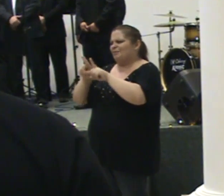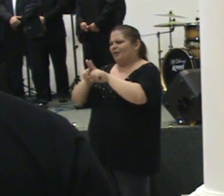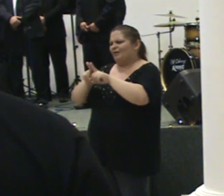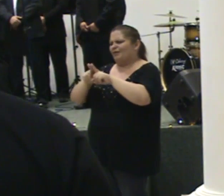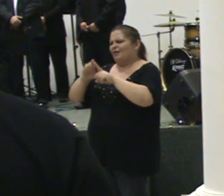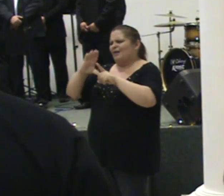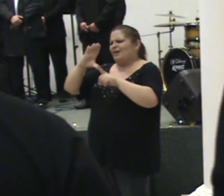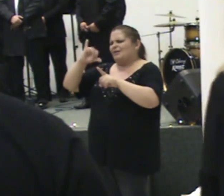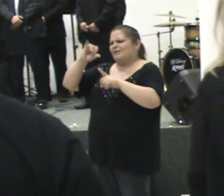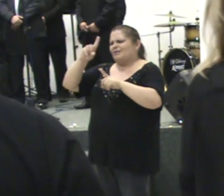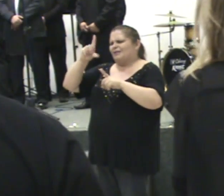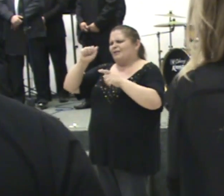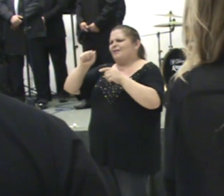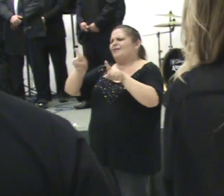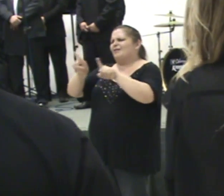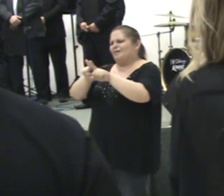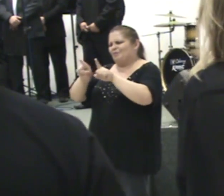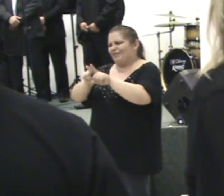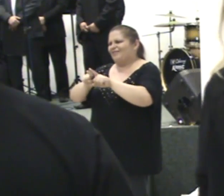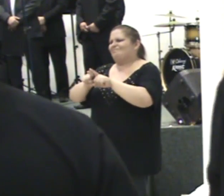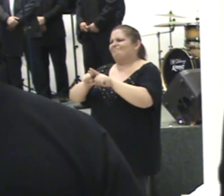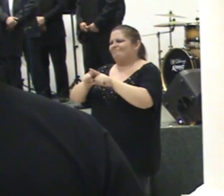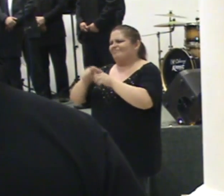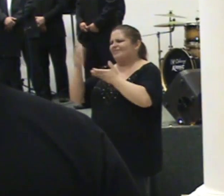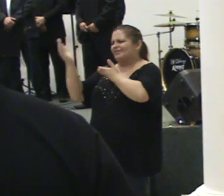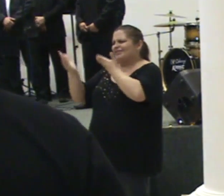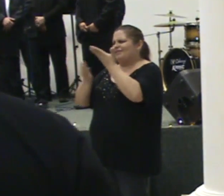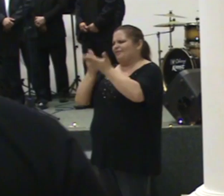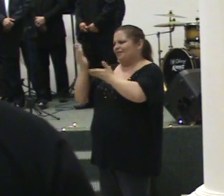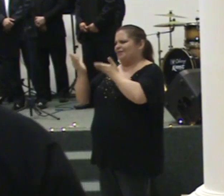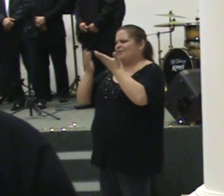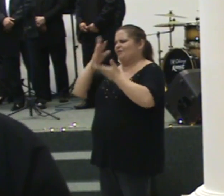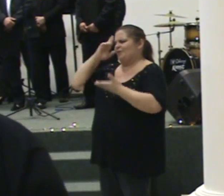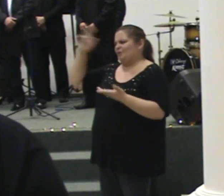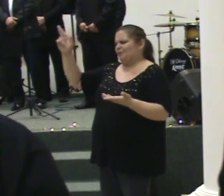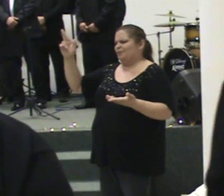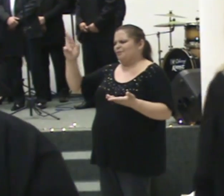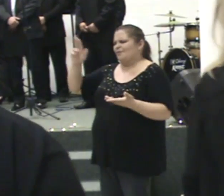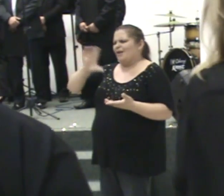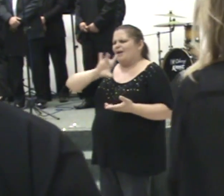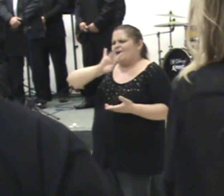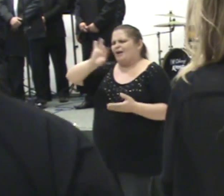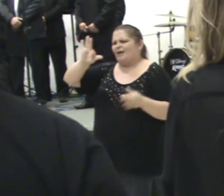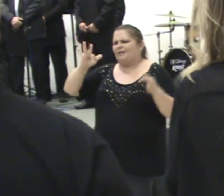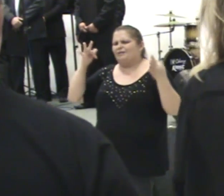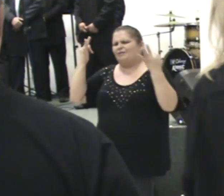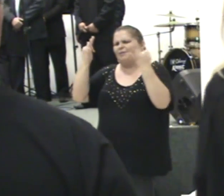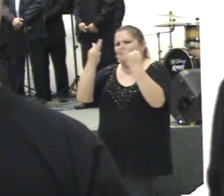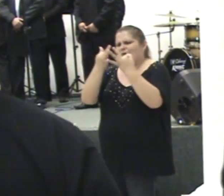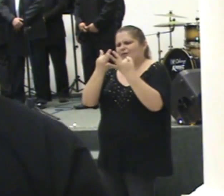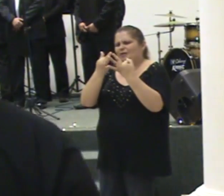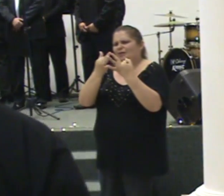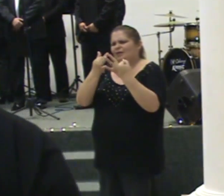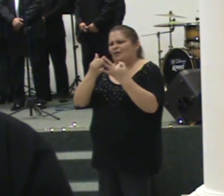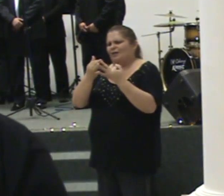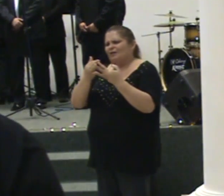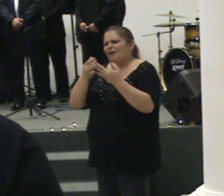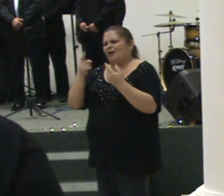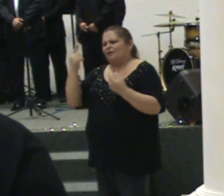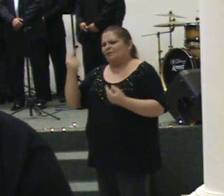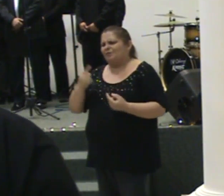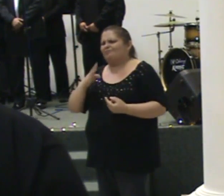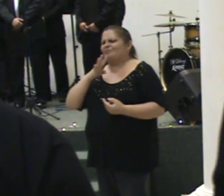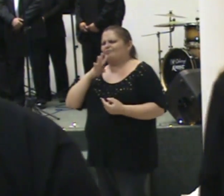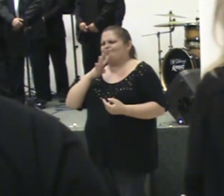Sorocaba aqui, ver esse Jesus que nós servimos. O Senhor permitiu a cada família, a cada visitante estarmos aqui,